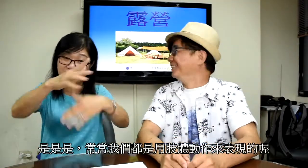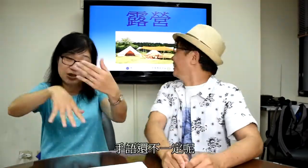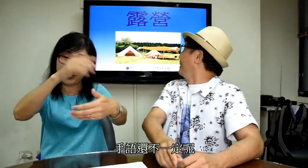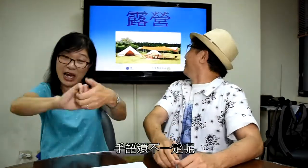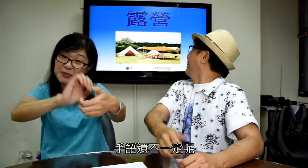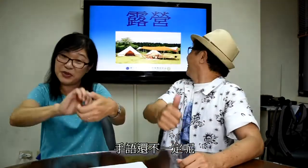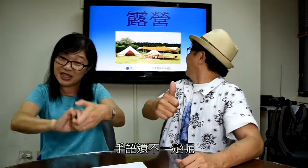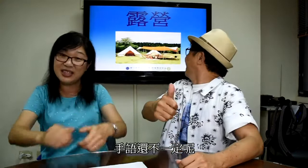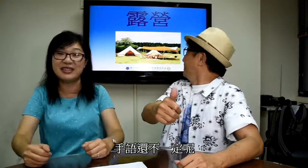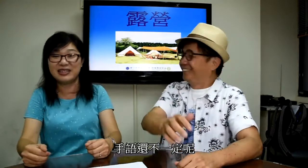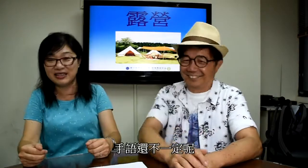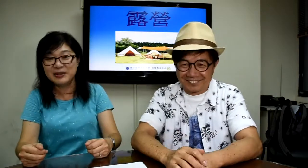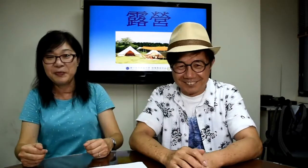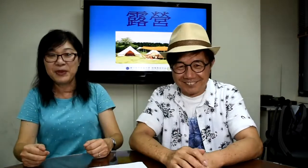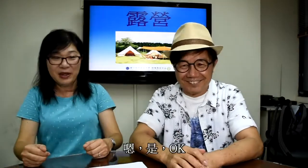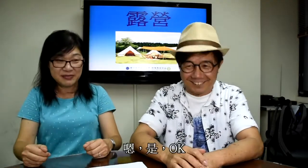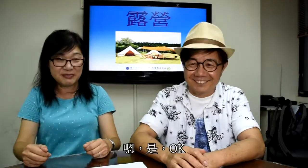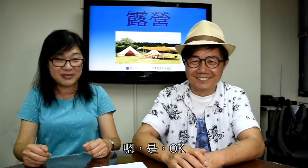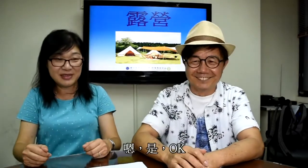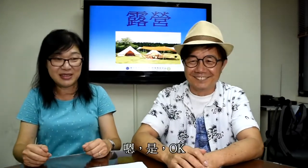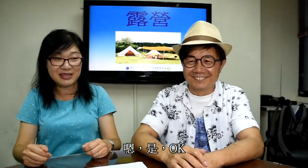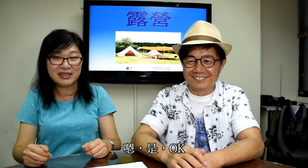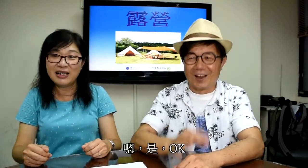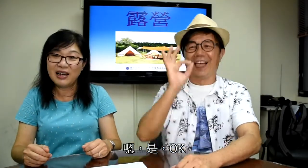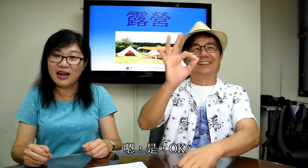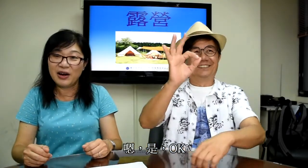手语还不一定呢，嗯，是 ，OK，